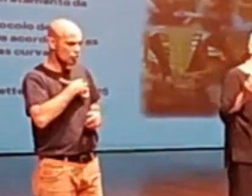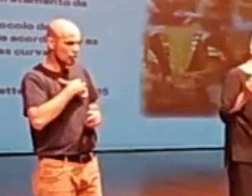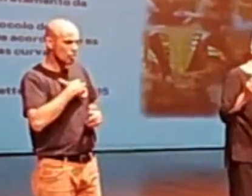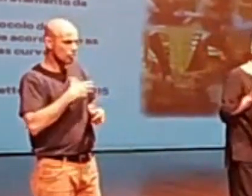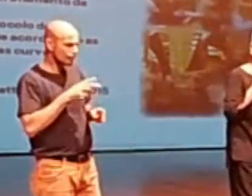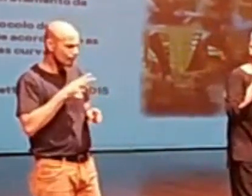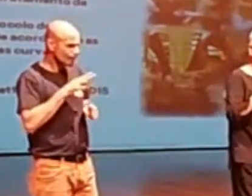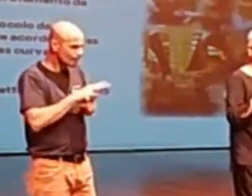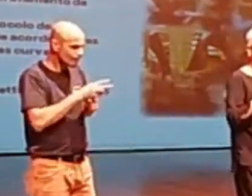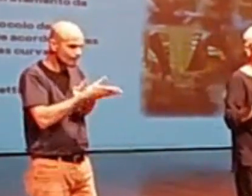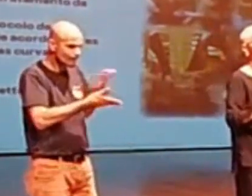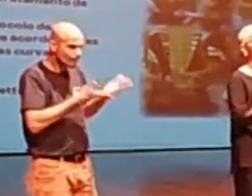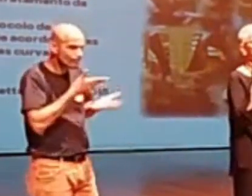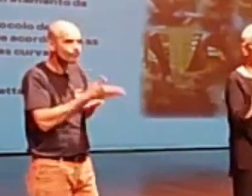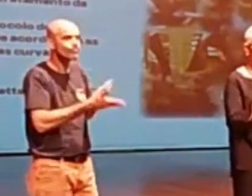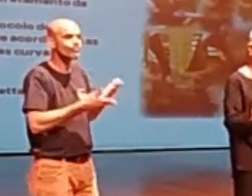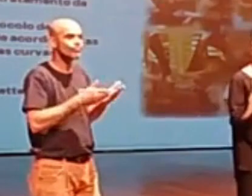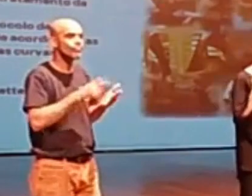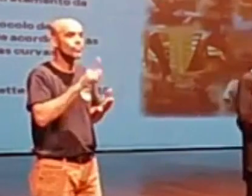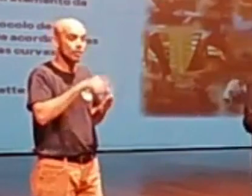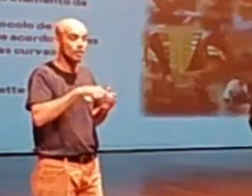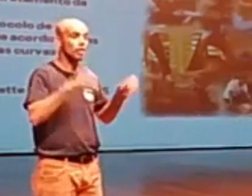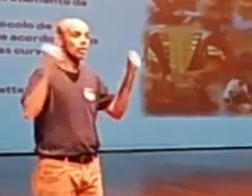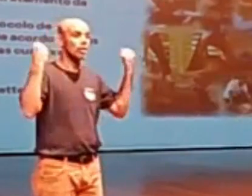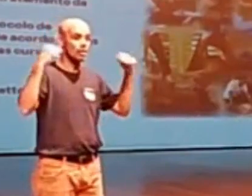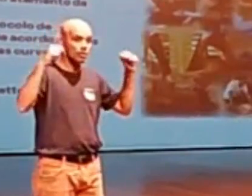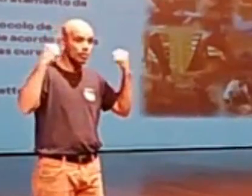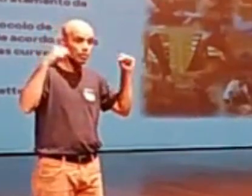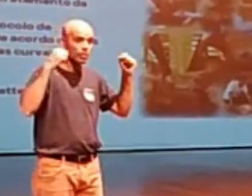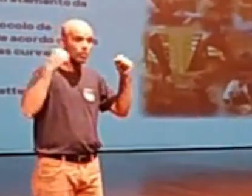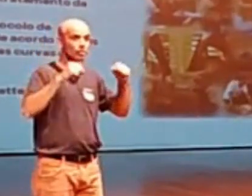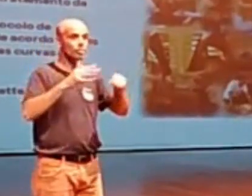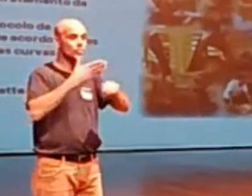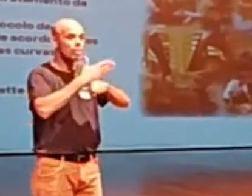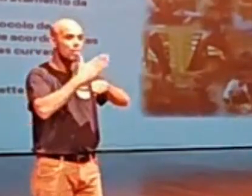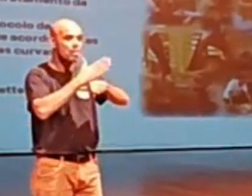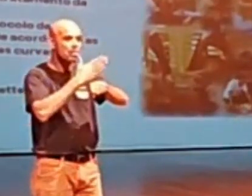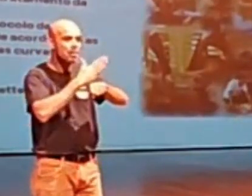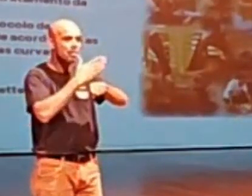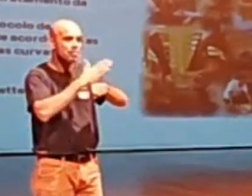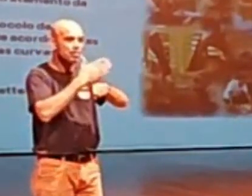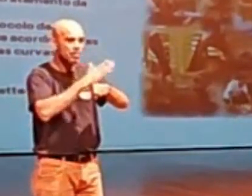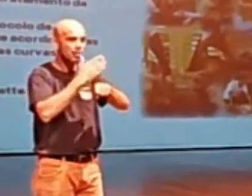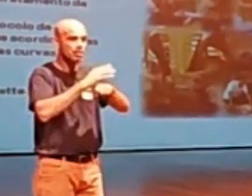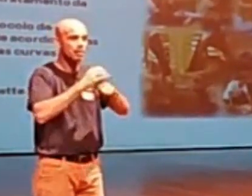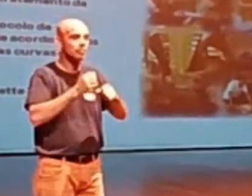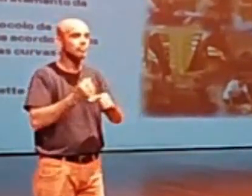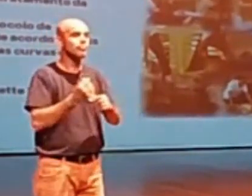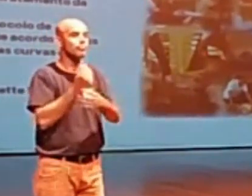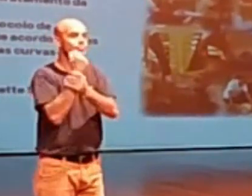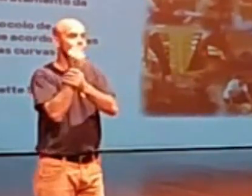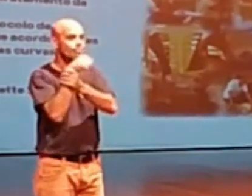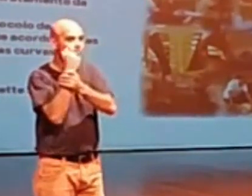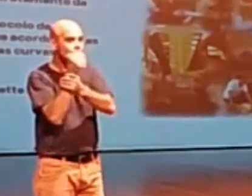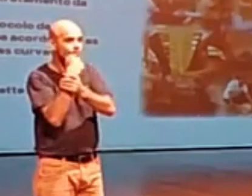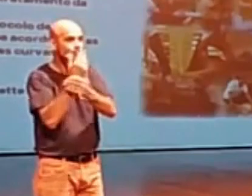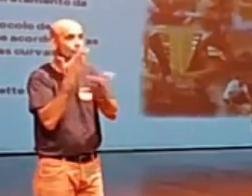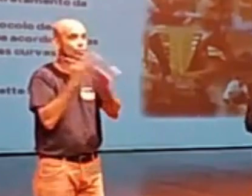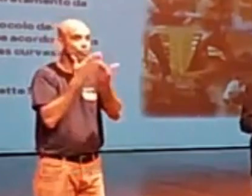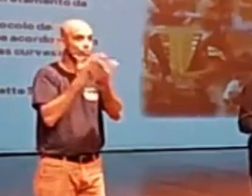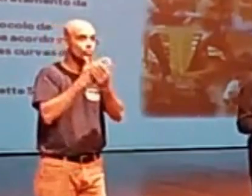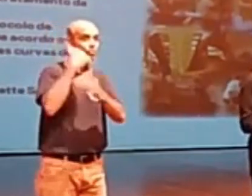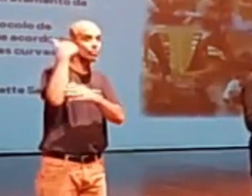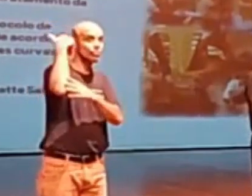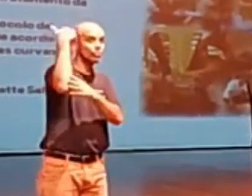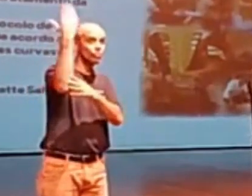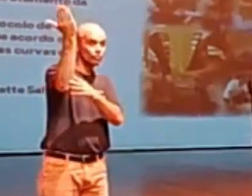mais aceitos até o momento, são os exercícios fisioterapêuticos específicos para a escoliose. Isso que eu fui estudar lá fora,